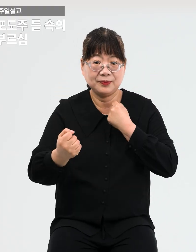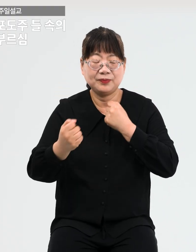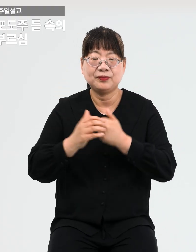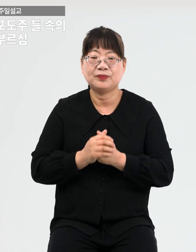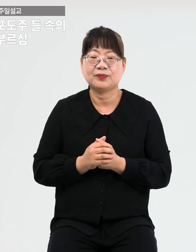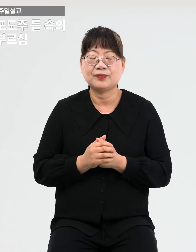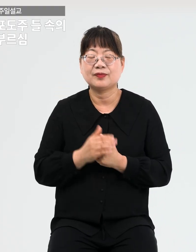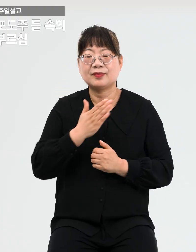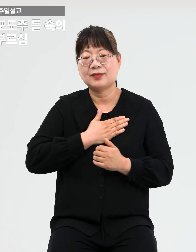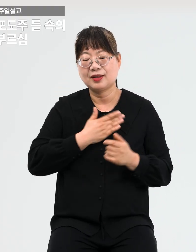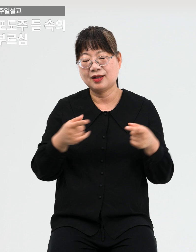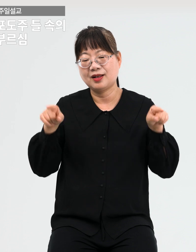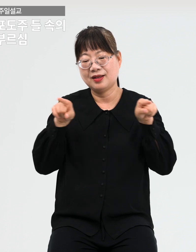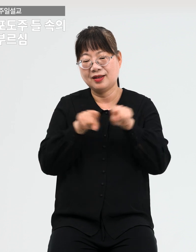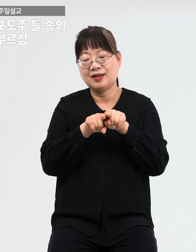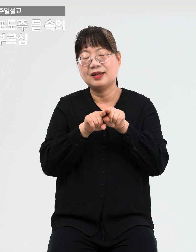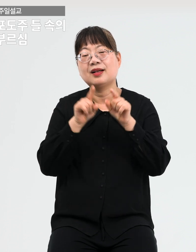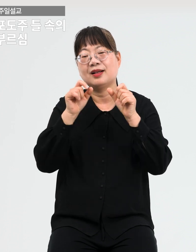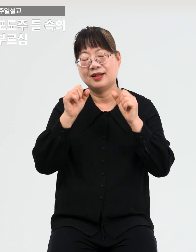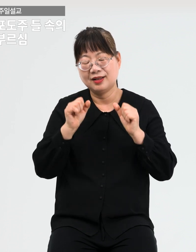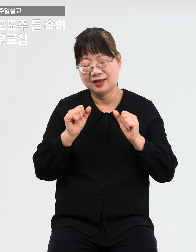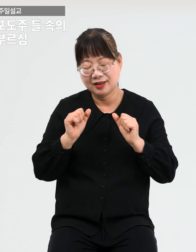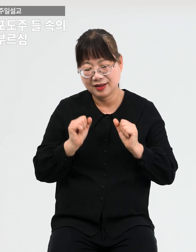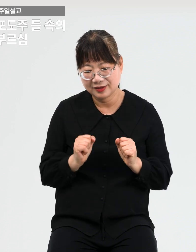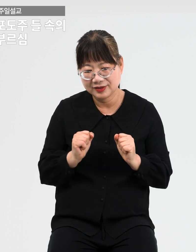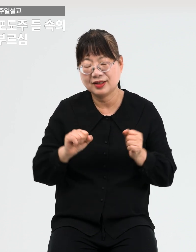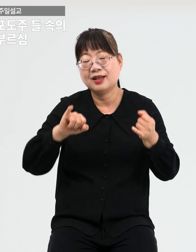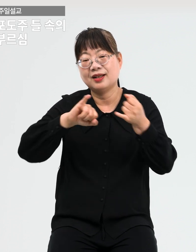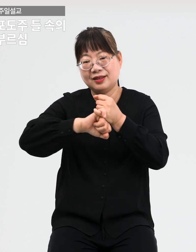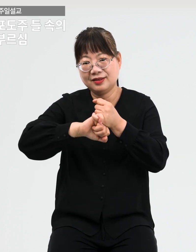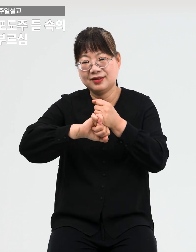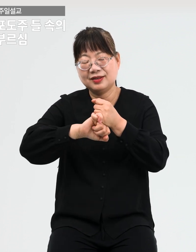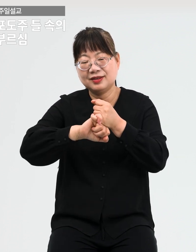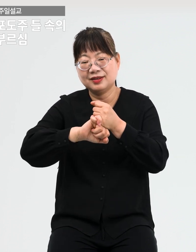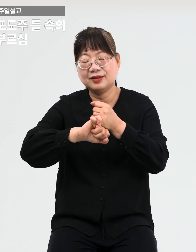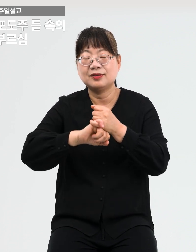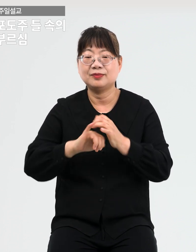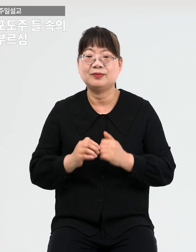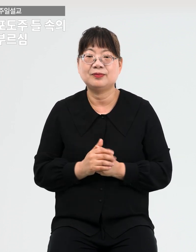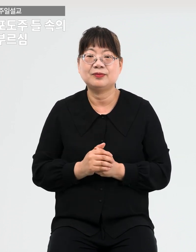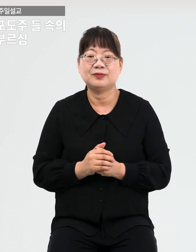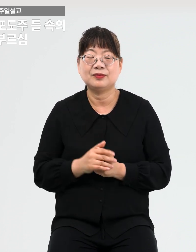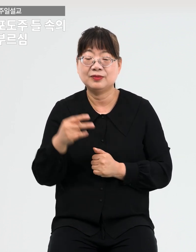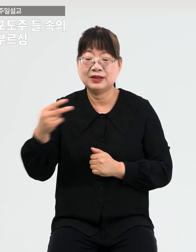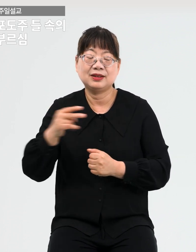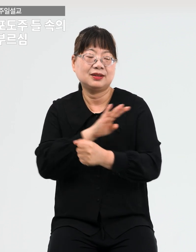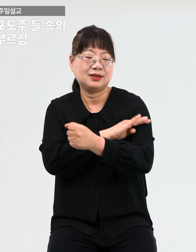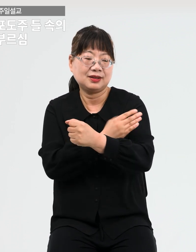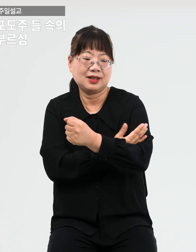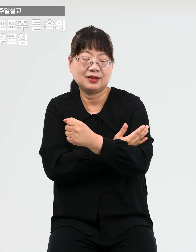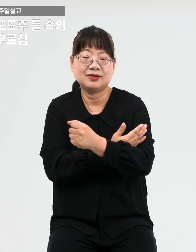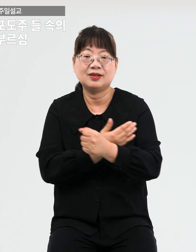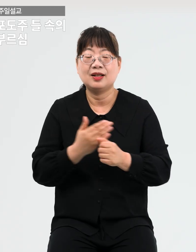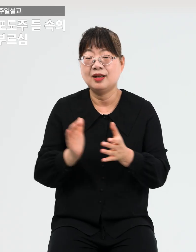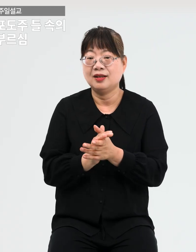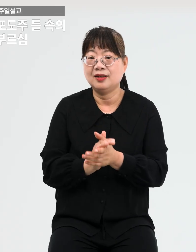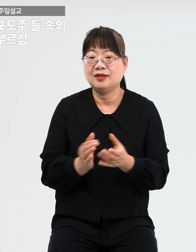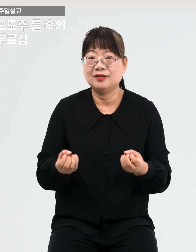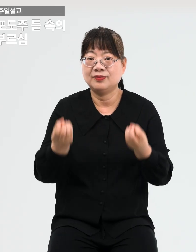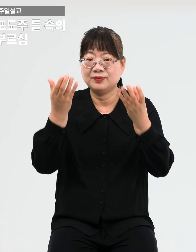불구하고 나와 함께 해주신다는 약속이 자격입니다. 할렐루야.